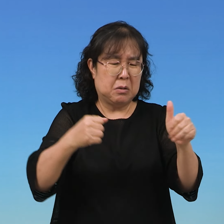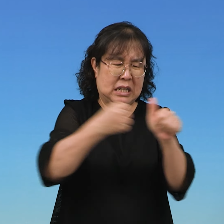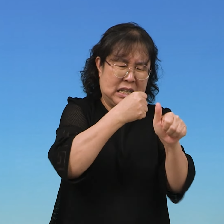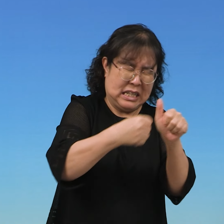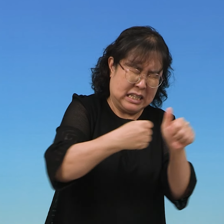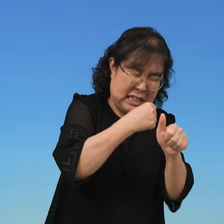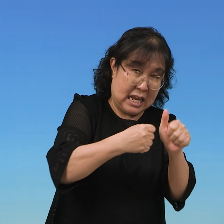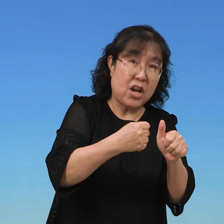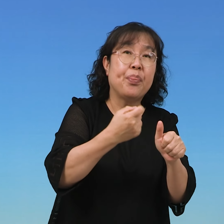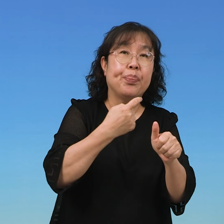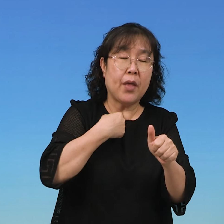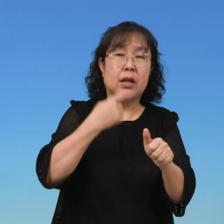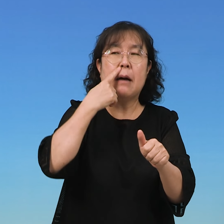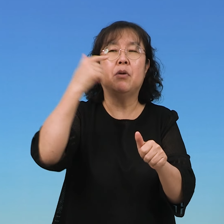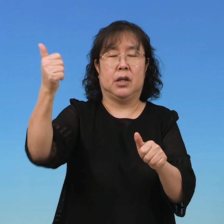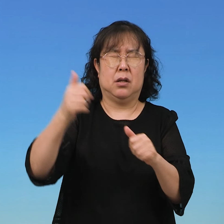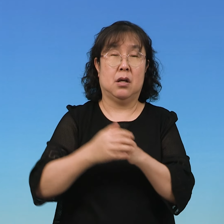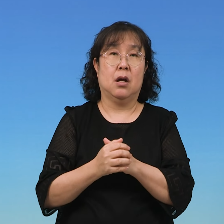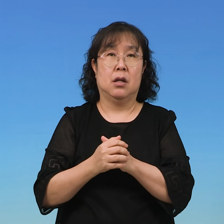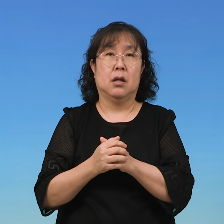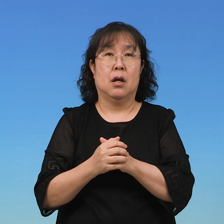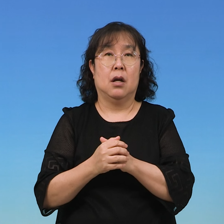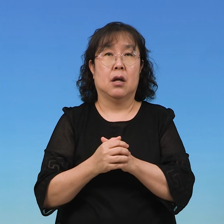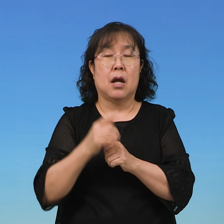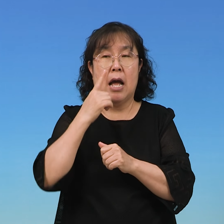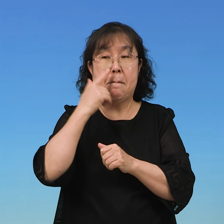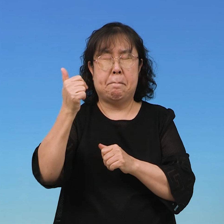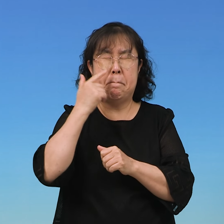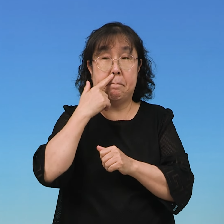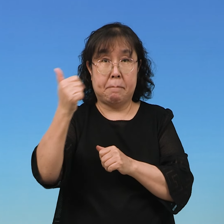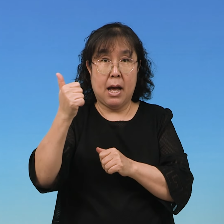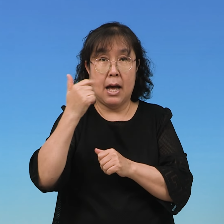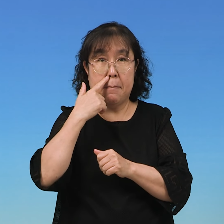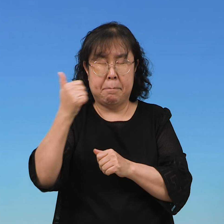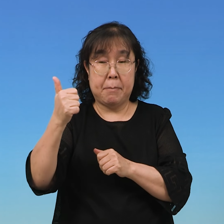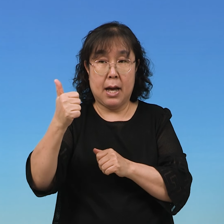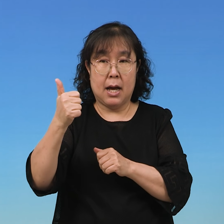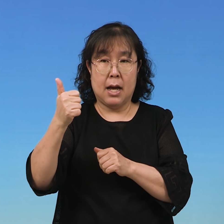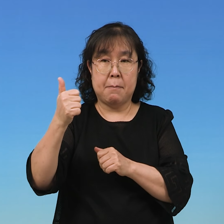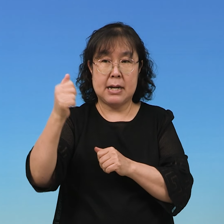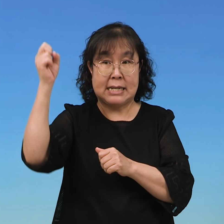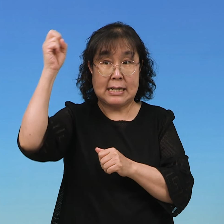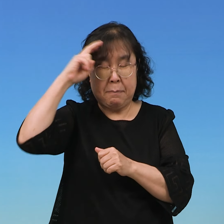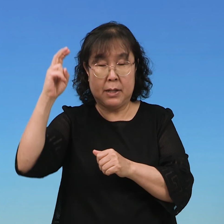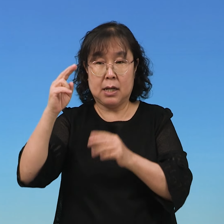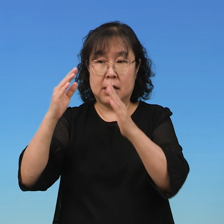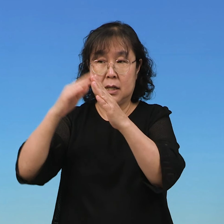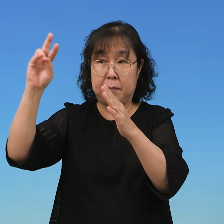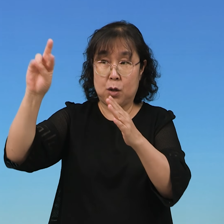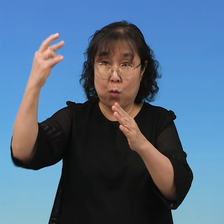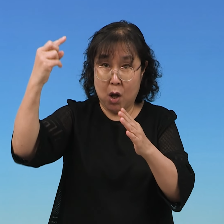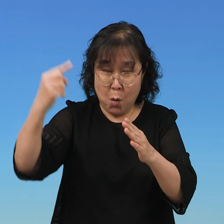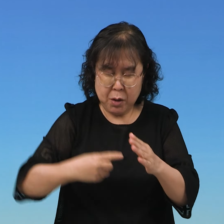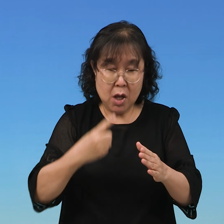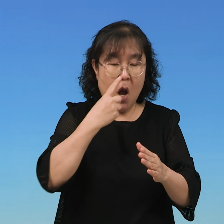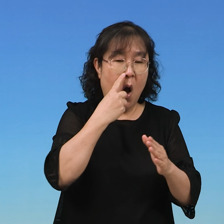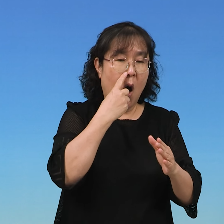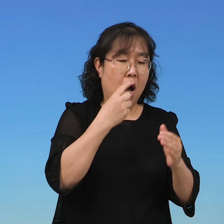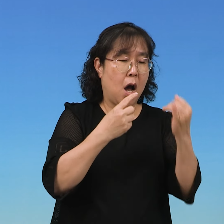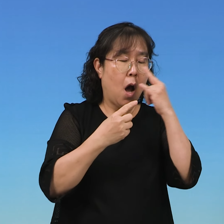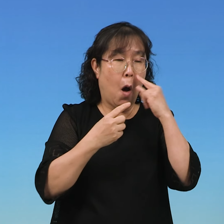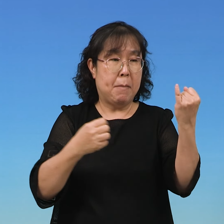않아 조마조마한 가슴을 부여잡고 있을 때 문을 박차고 들어오셔서는 이유 없이 엄마를 사정없이 때리시곤 온